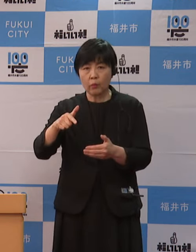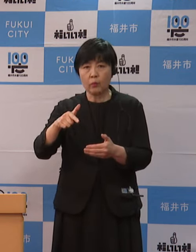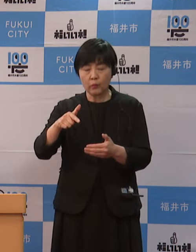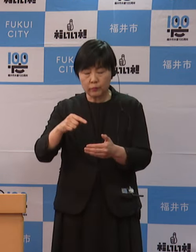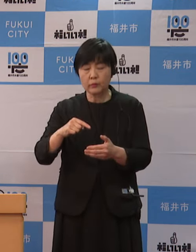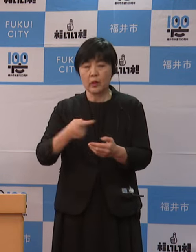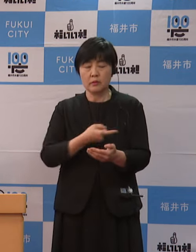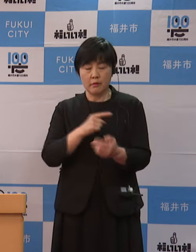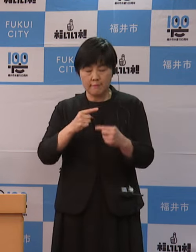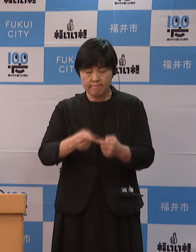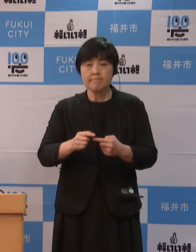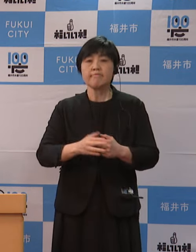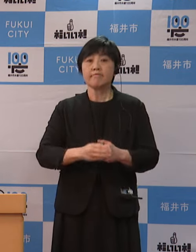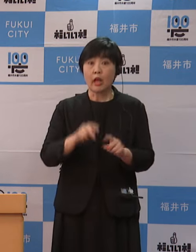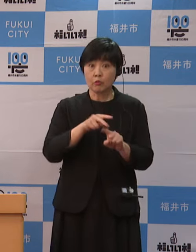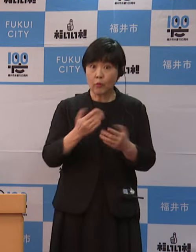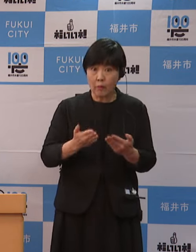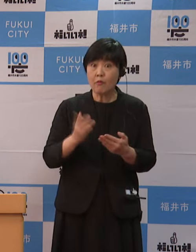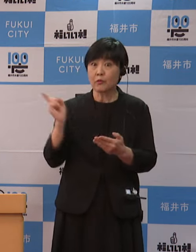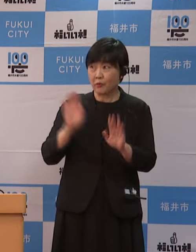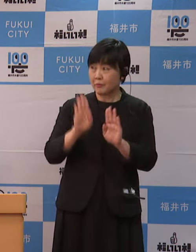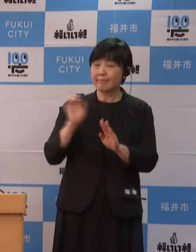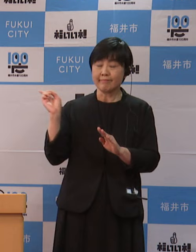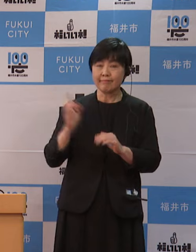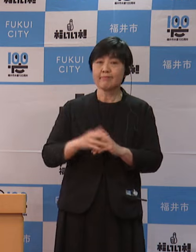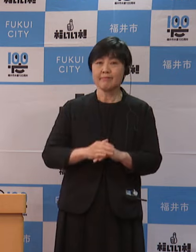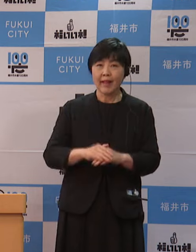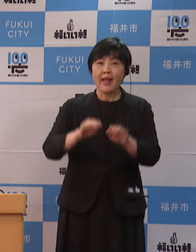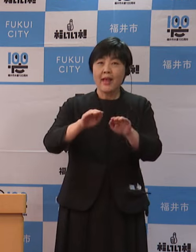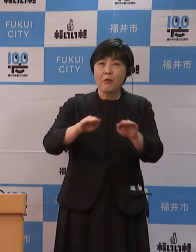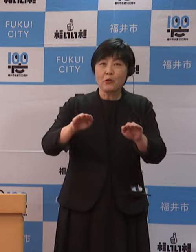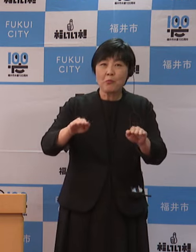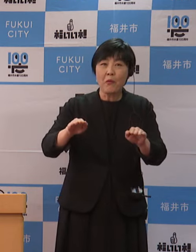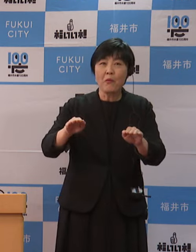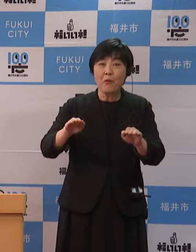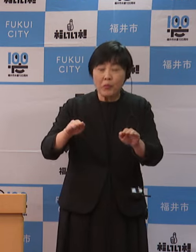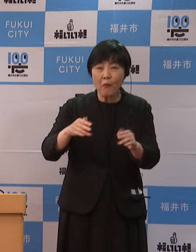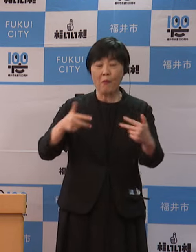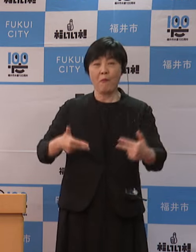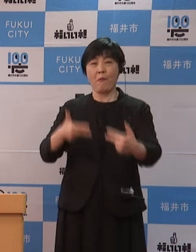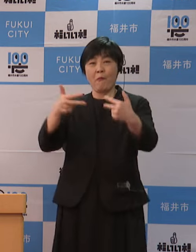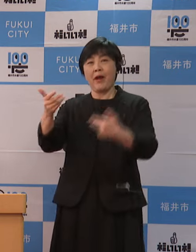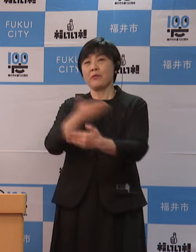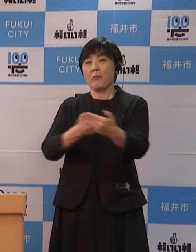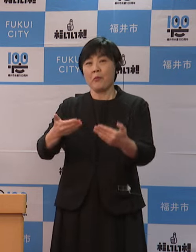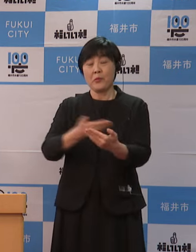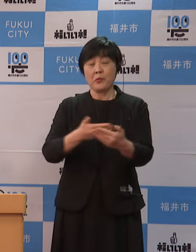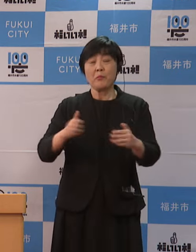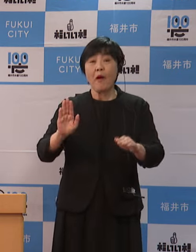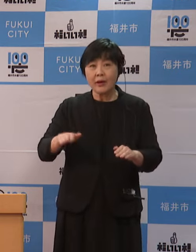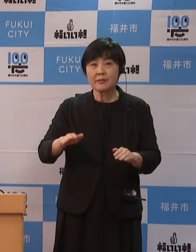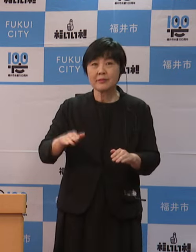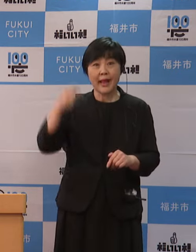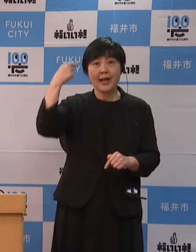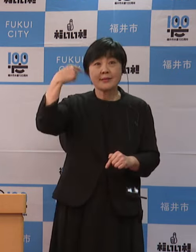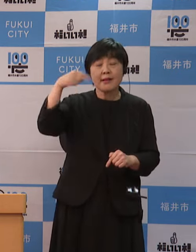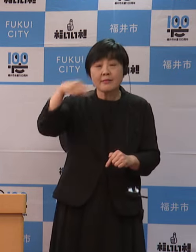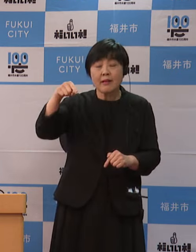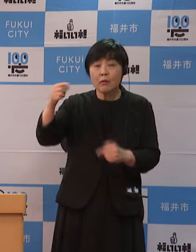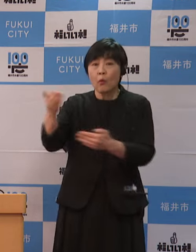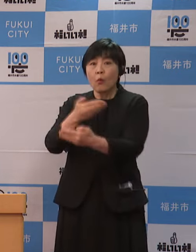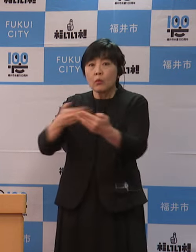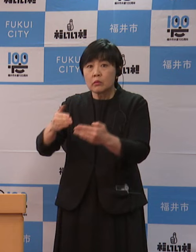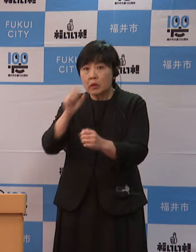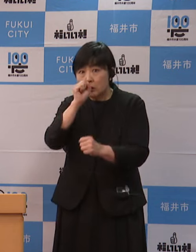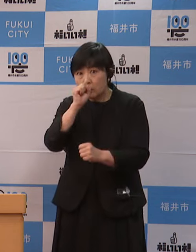。小学校の時か、それで子どもさんたちの交流、オンラインでの交流と、そしてまた先生方の交流をするのがいいの